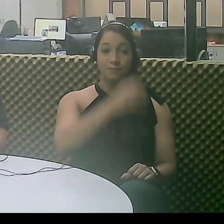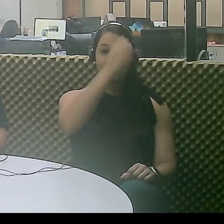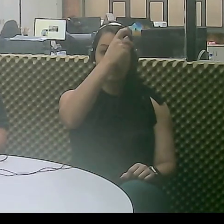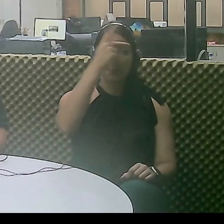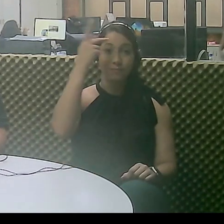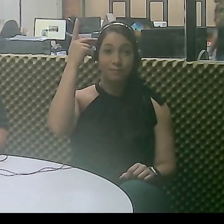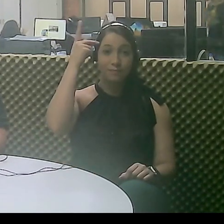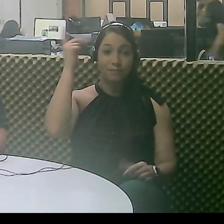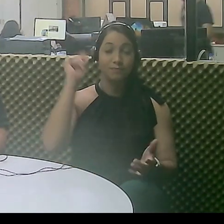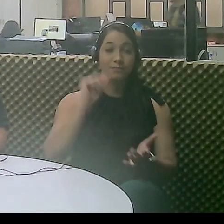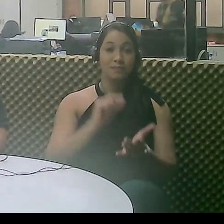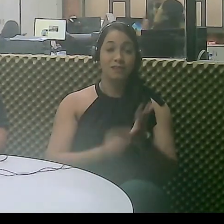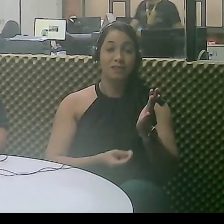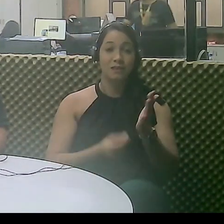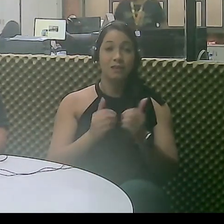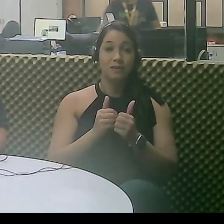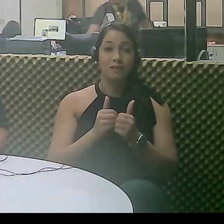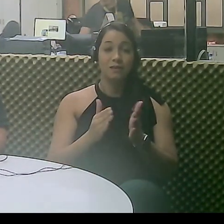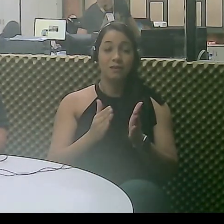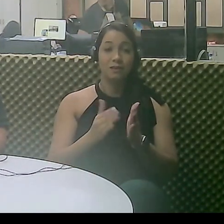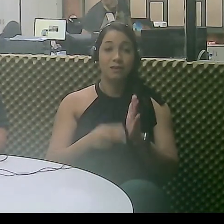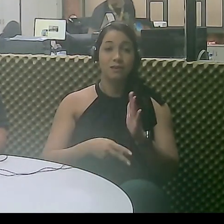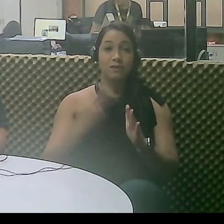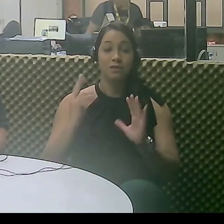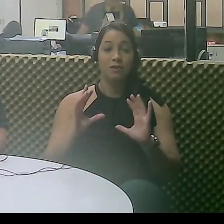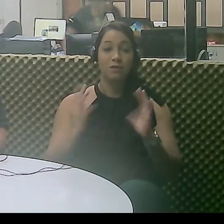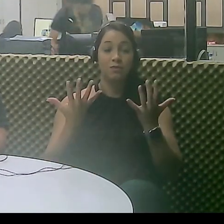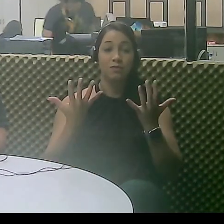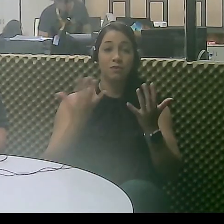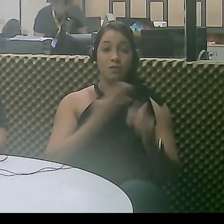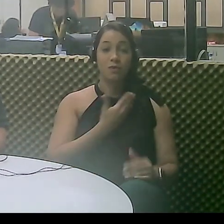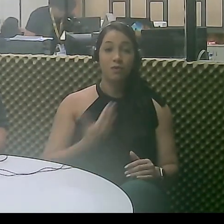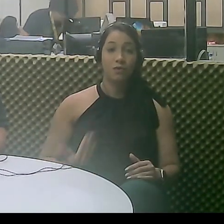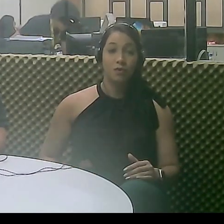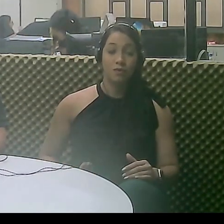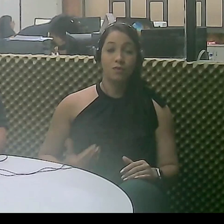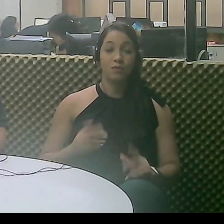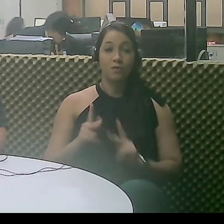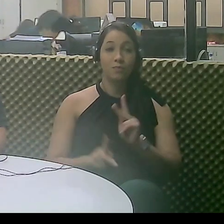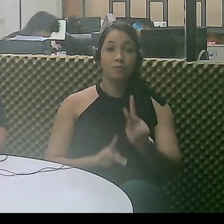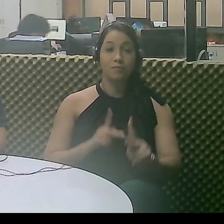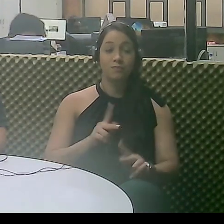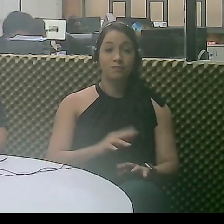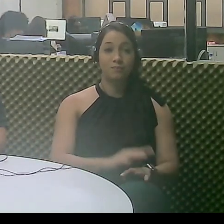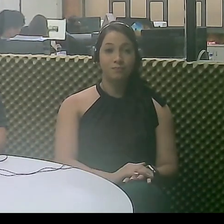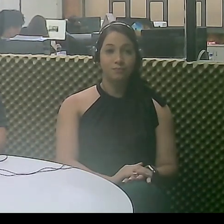Prefeitura recebe inscrições para segundo Fórum Municipal de Governança Pública.